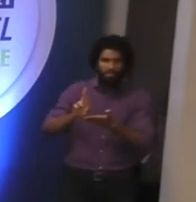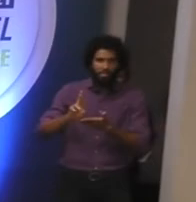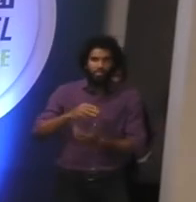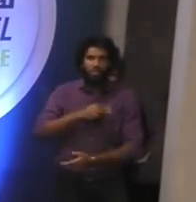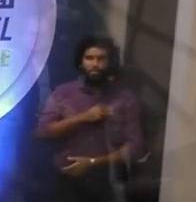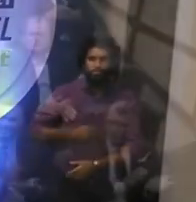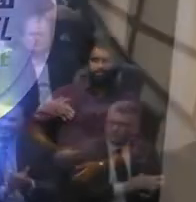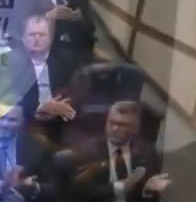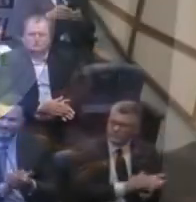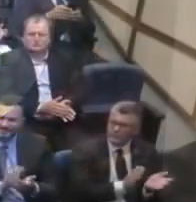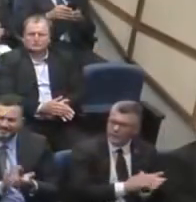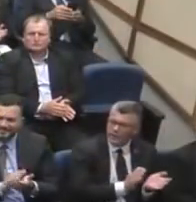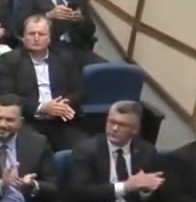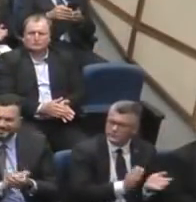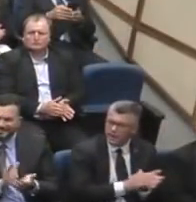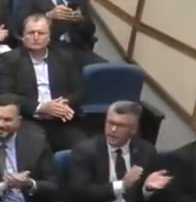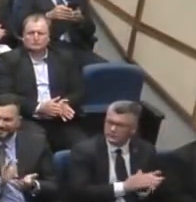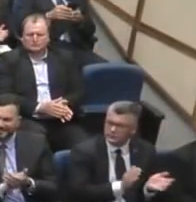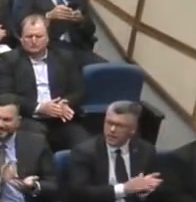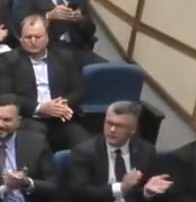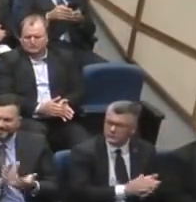Adolfo Saxida.